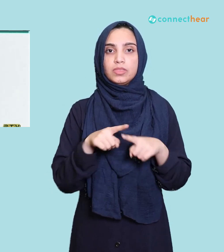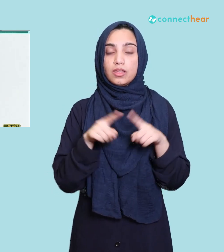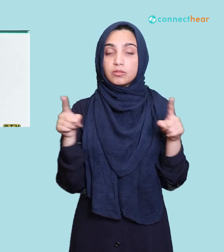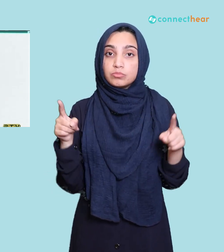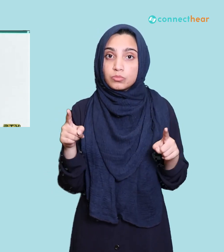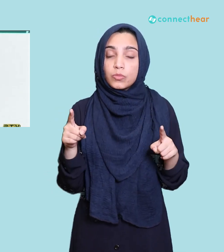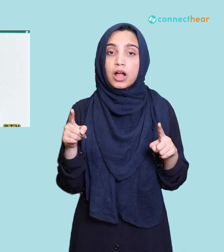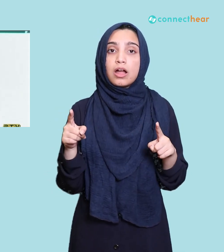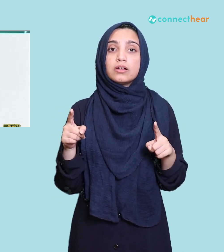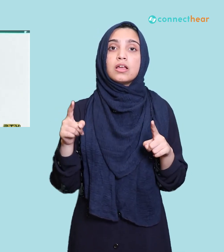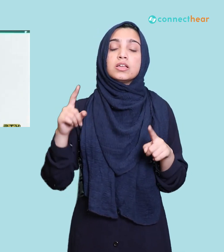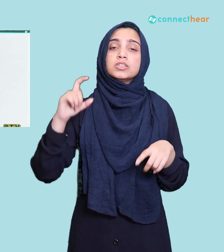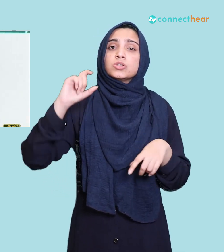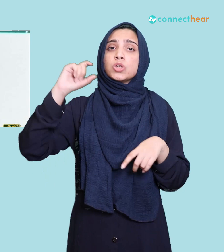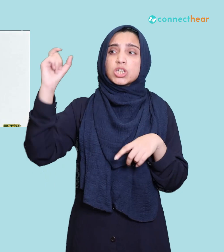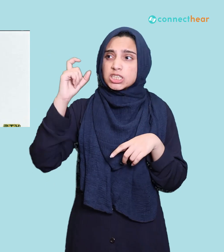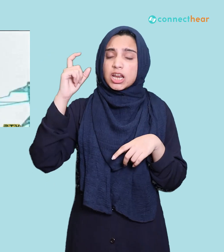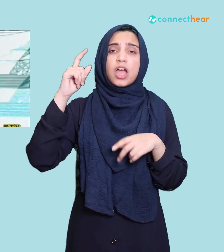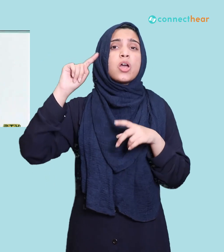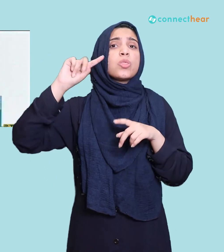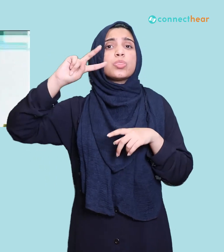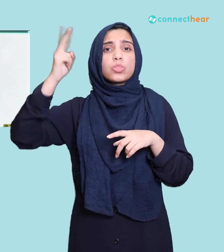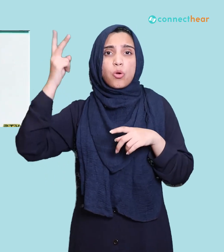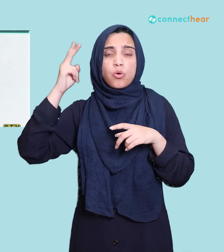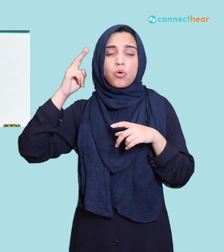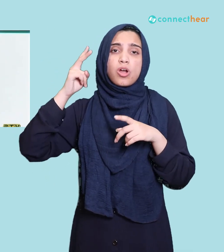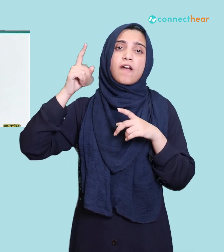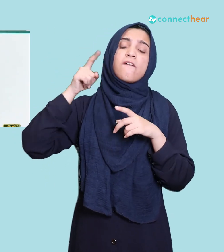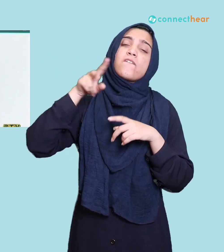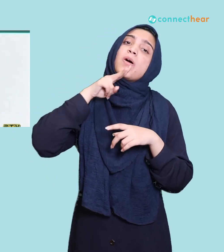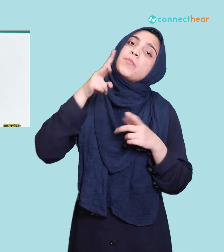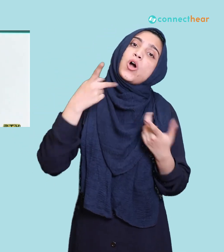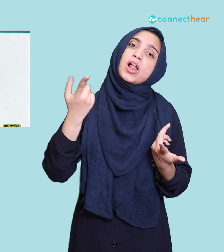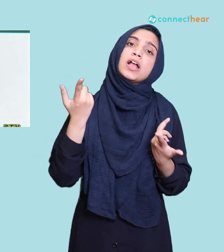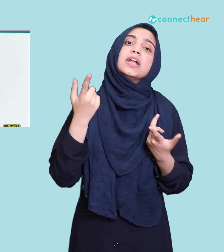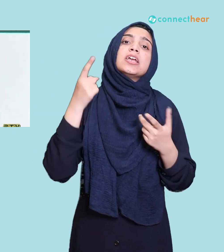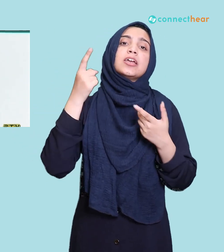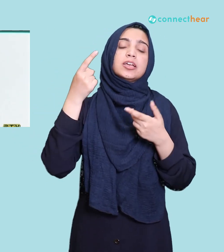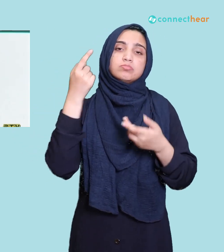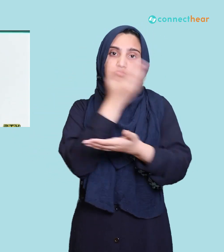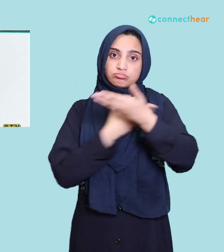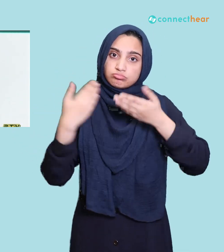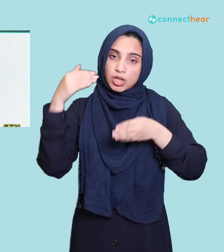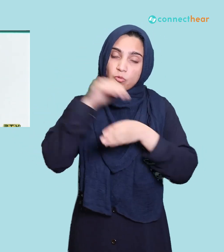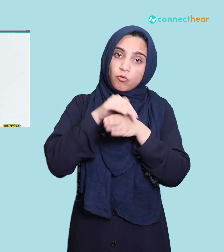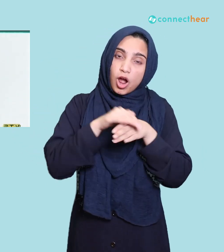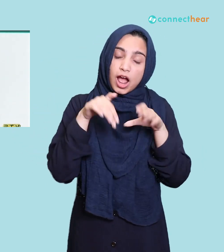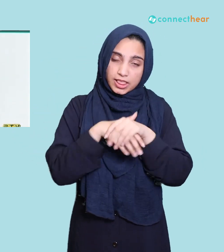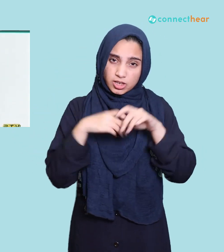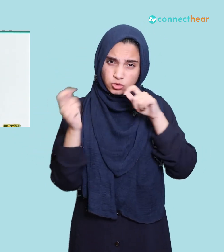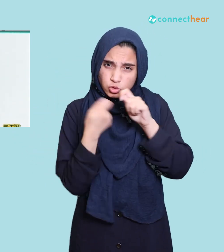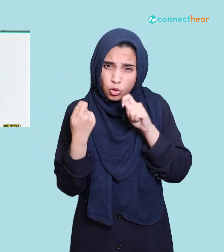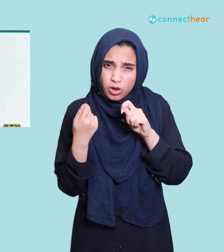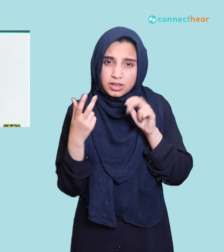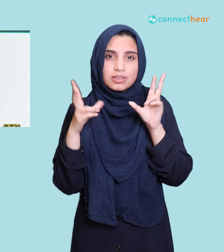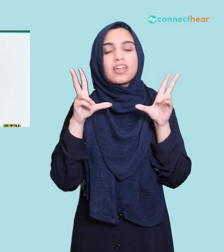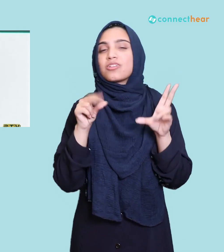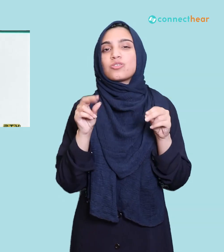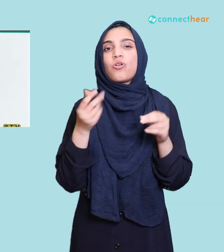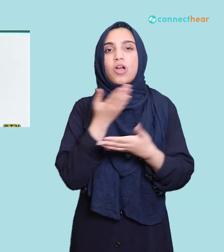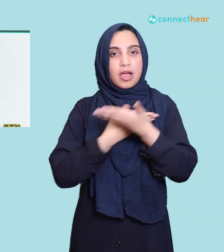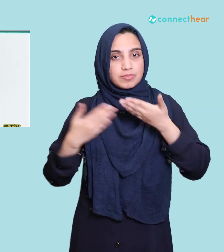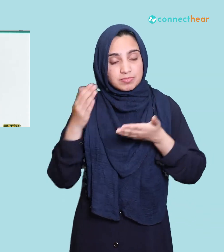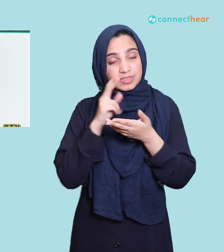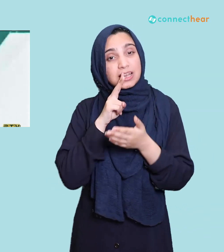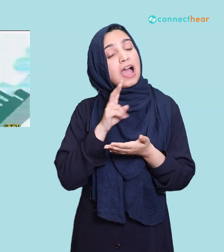تھا۔ ہم دھاندلی سے جیتنے والے نہیں ہیں، ہم نیوٹرل امپائر سے جیتنے والے ہیں انشاءاللہ۔ یہ ایک بڑی